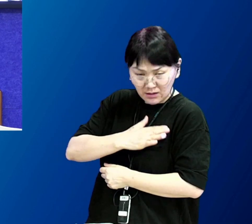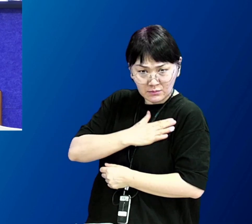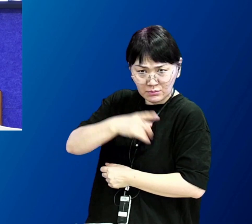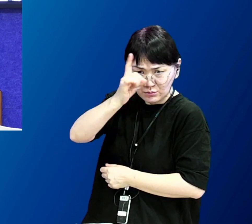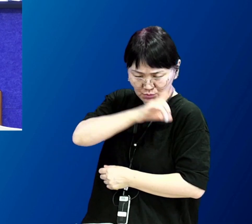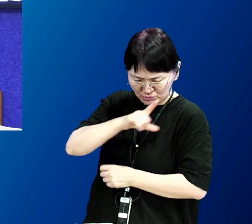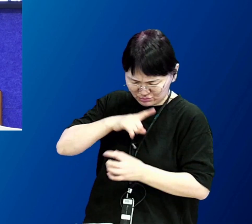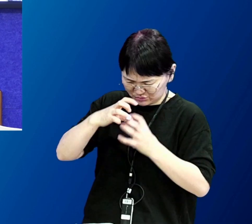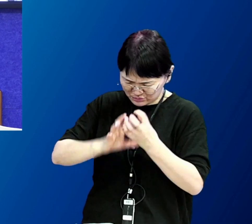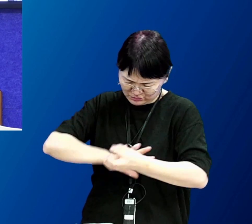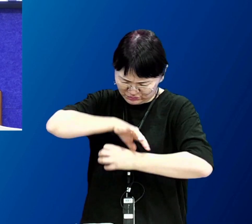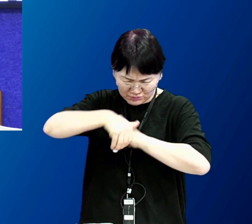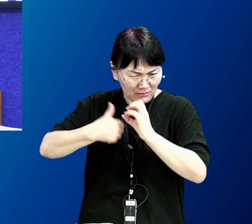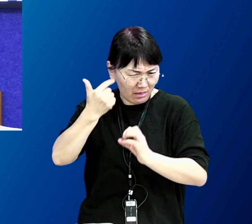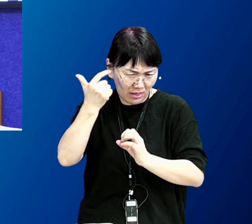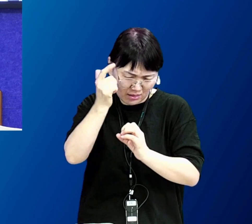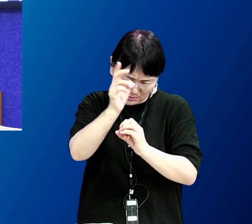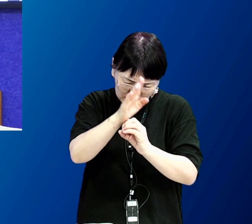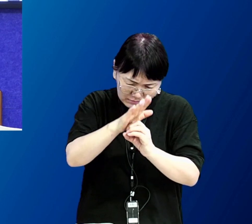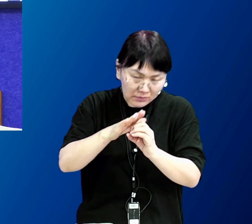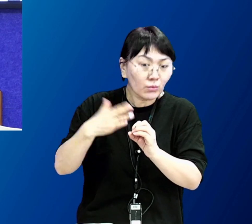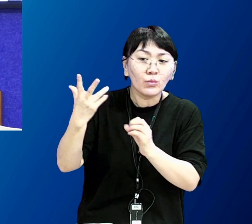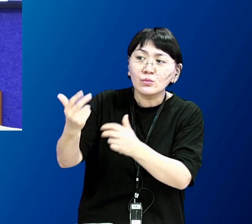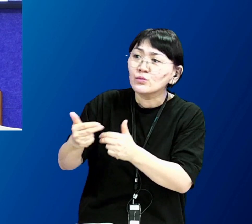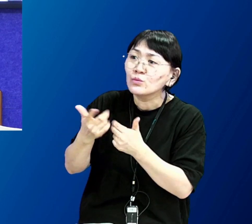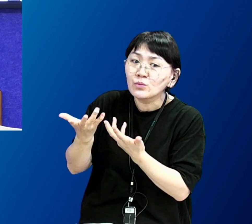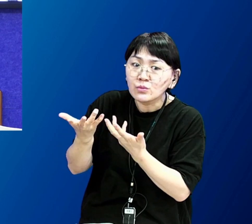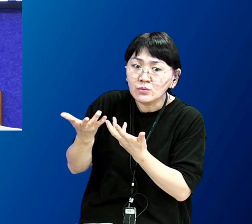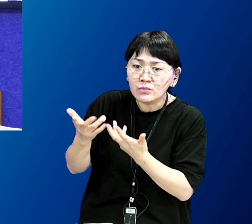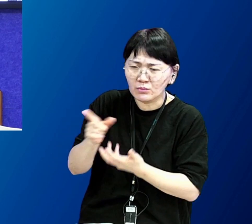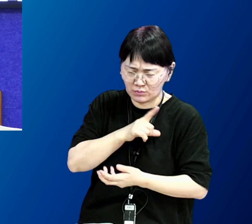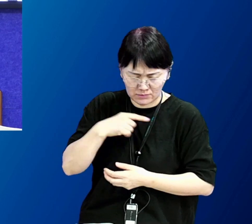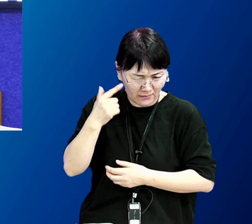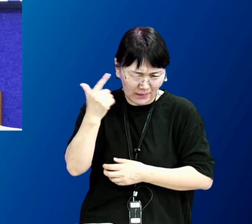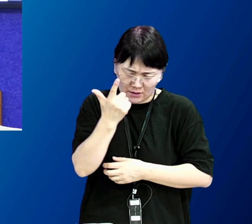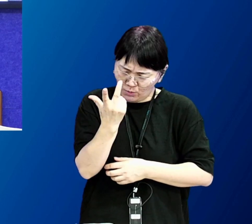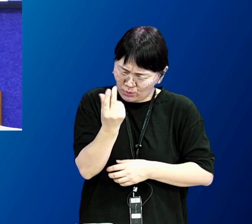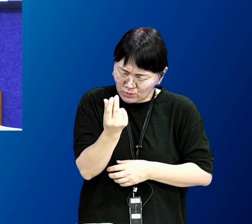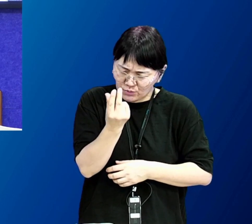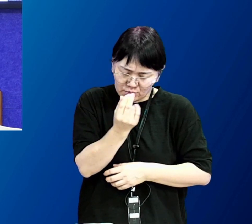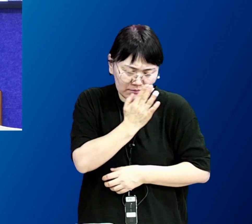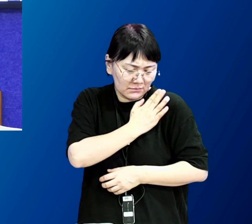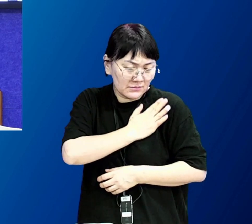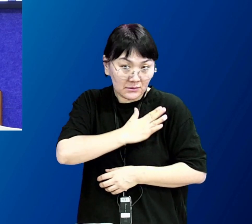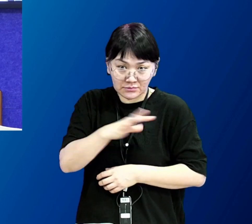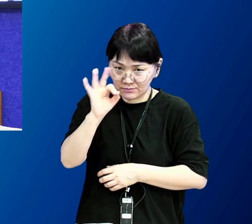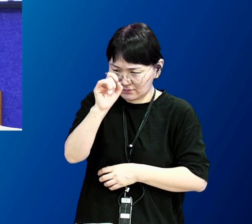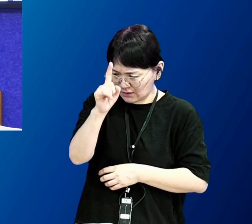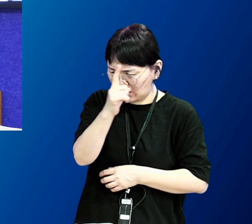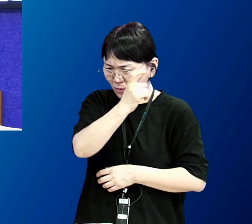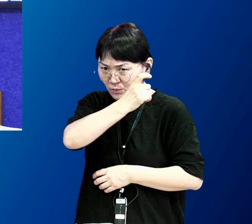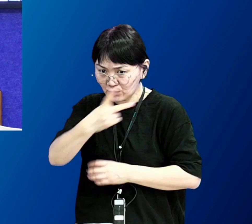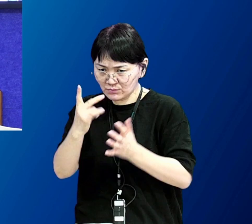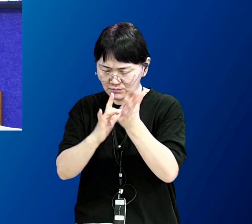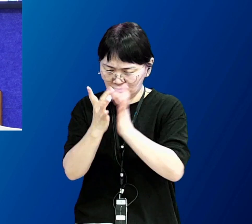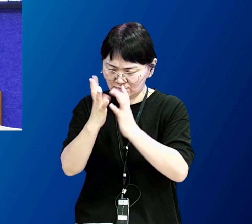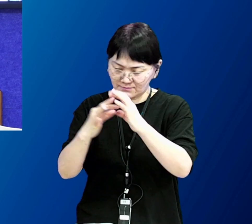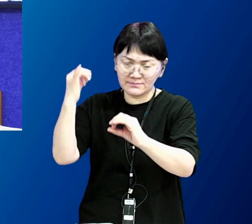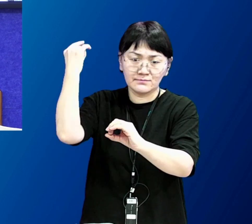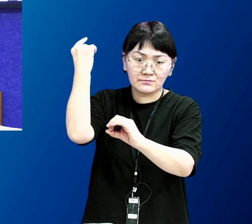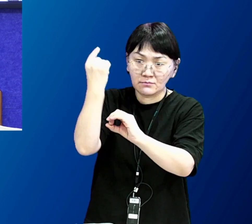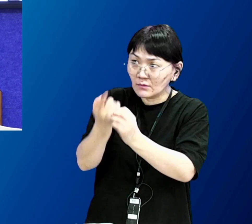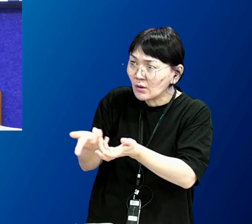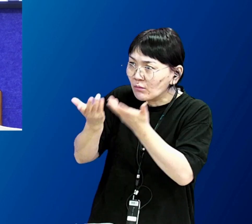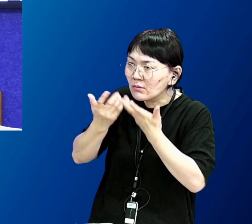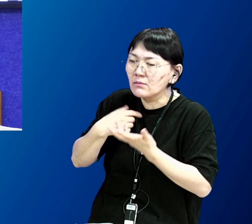Бурхан ертөнцийг хайрлсан да. Яаж вэ? Үнэнхээр хайрлсан да. Цорын ганц хүү Иесус Христийг илгээсэн